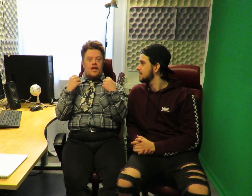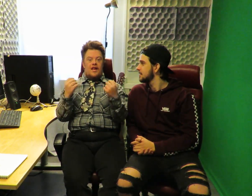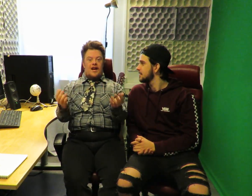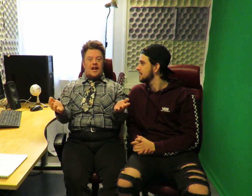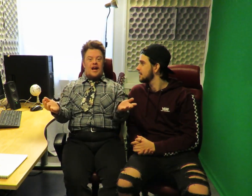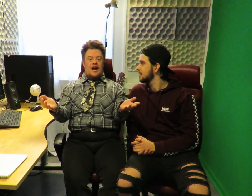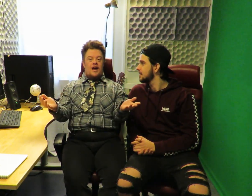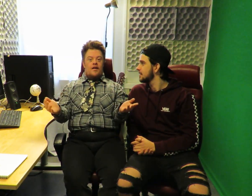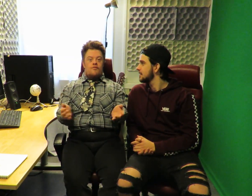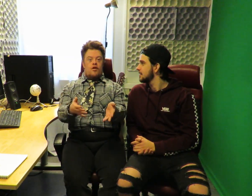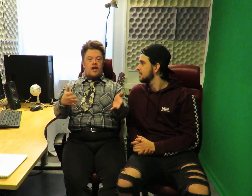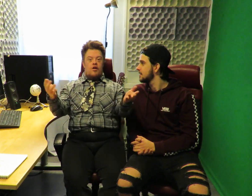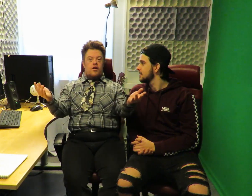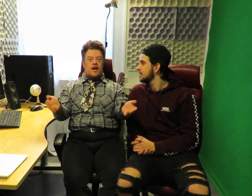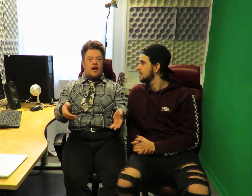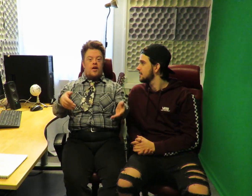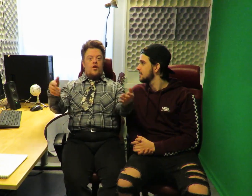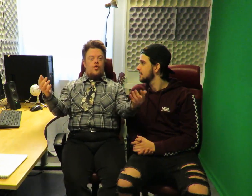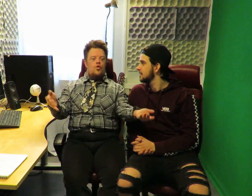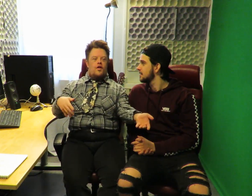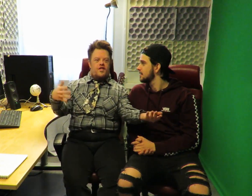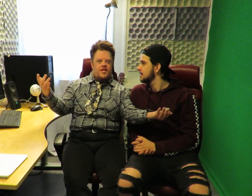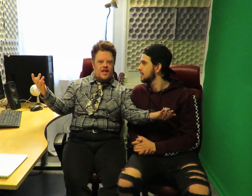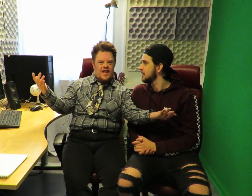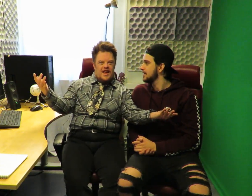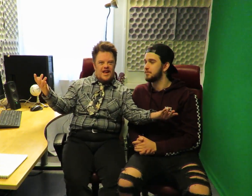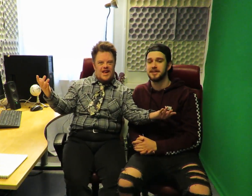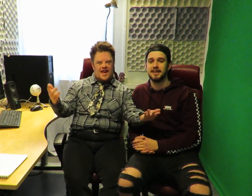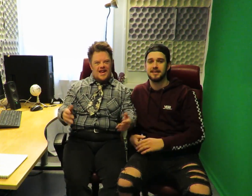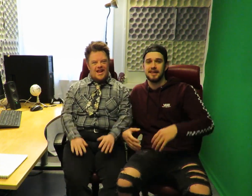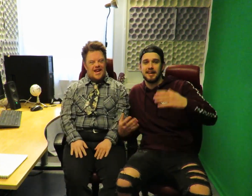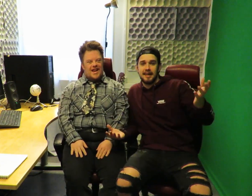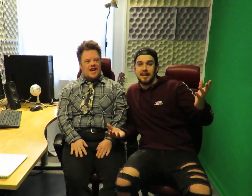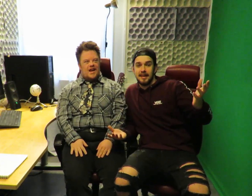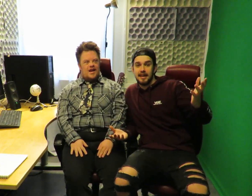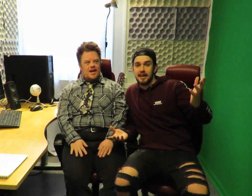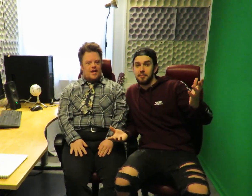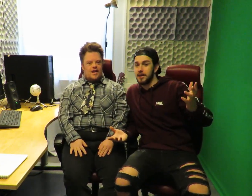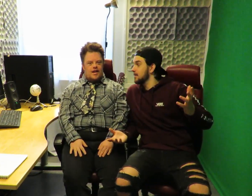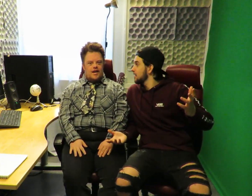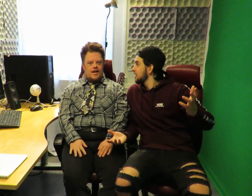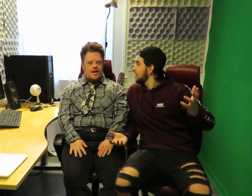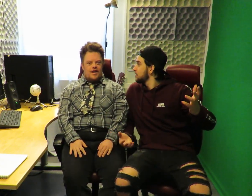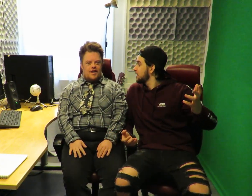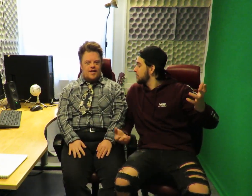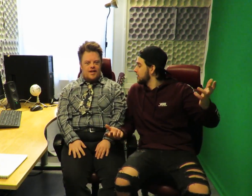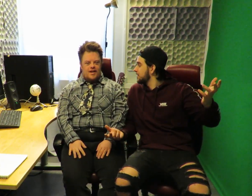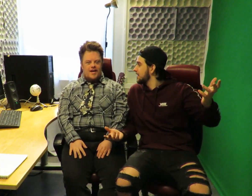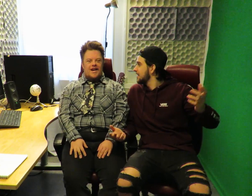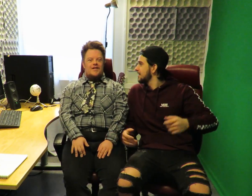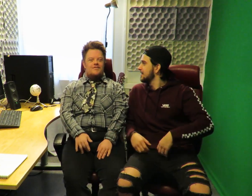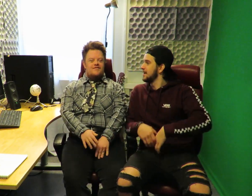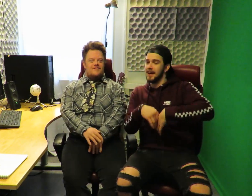Vi alla pokar och säger på oss. Precis. Gill klippet och titta på oss.